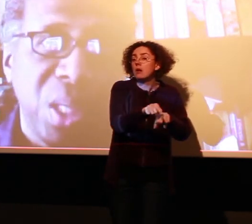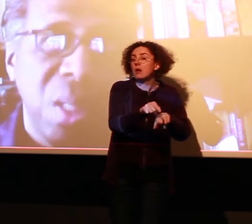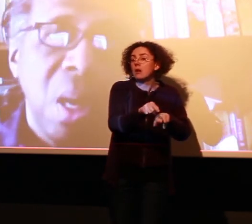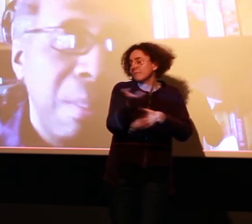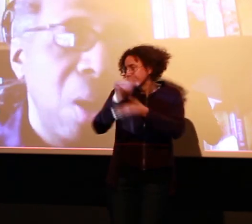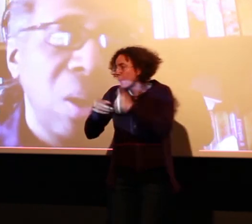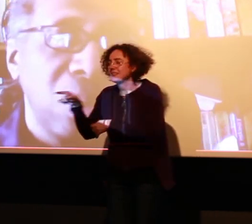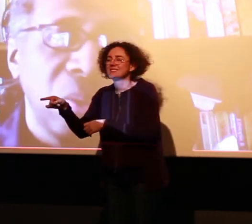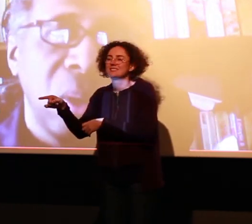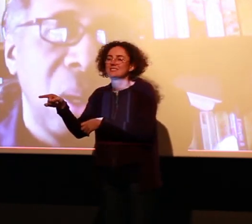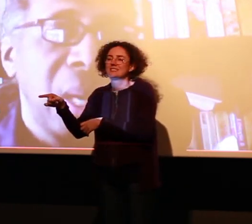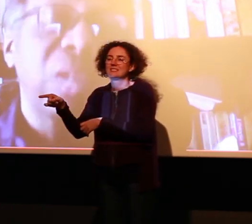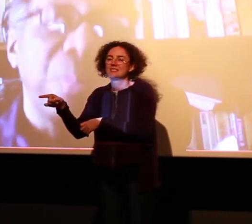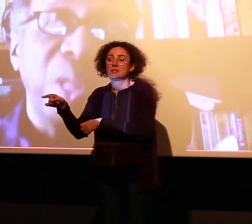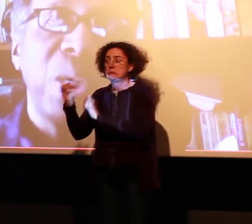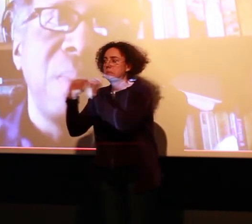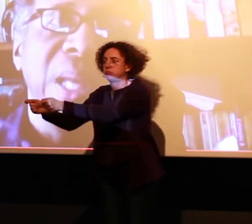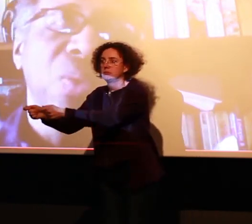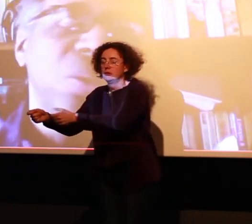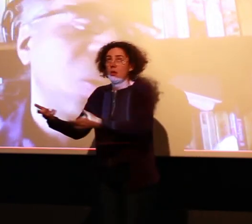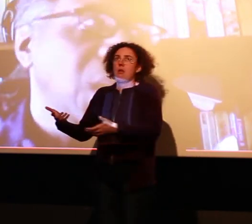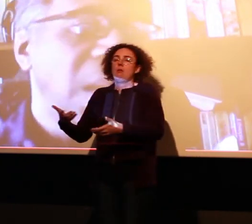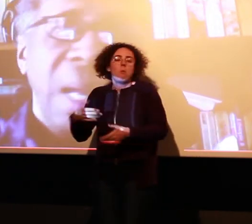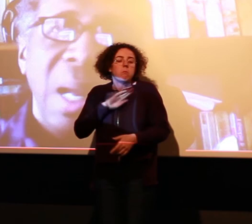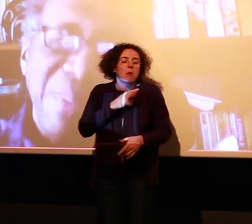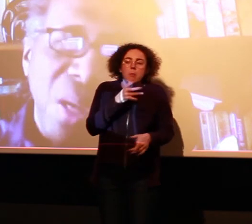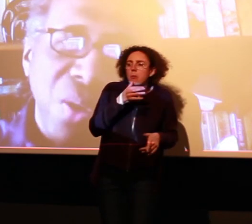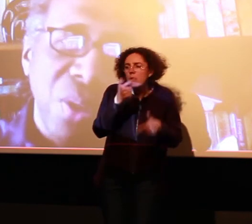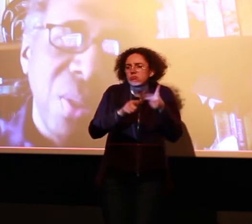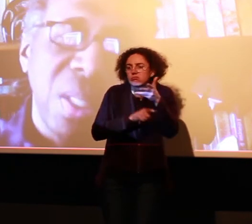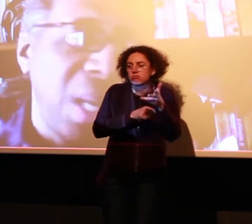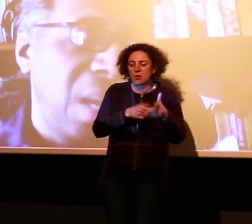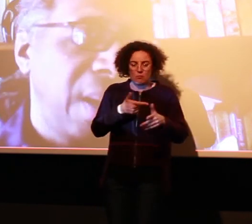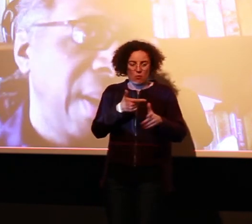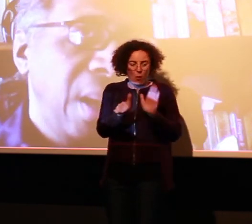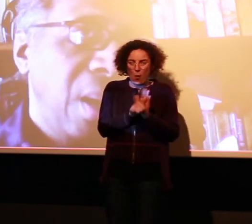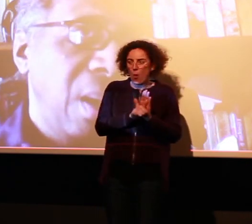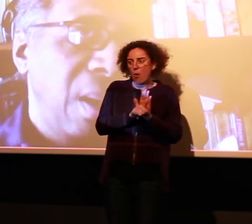celui-ci meurt ou est empêché d'une manière ou d'une autre. Et l'absence